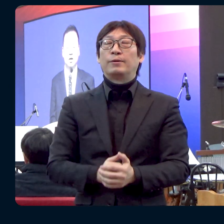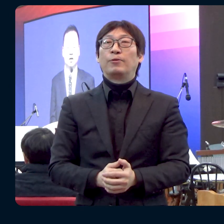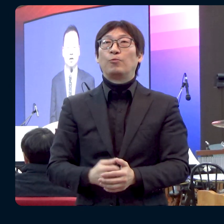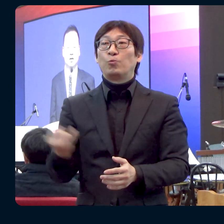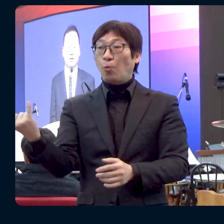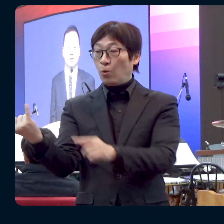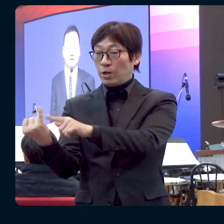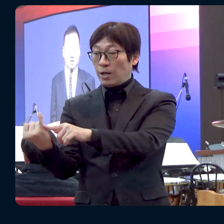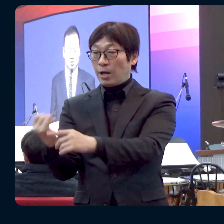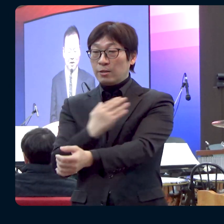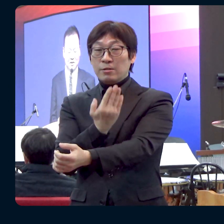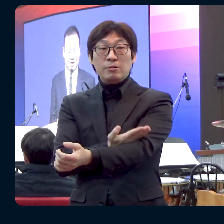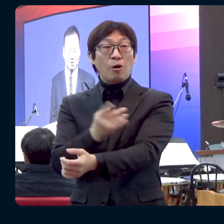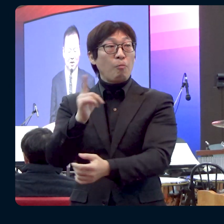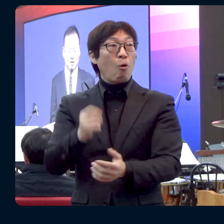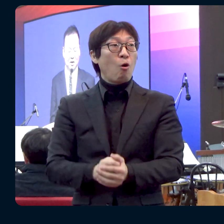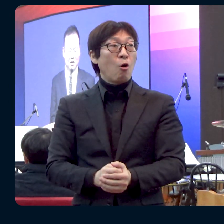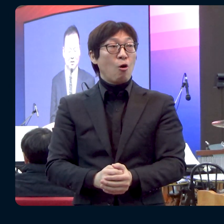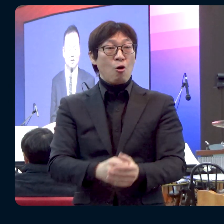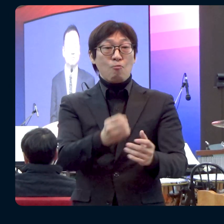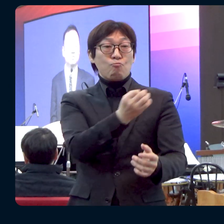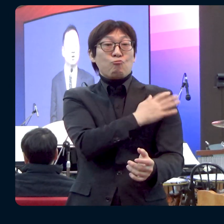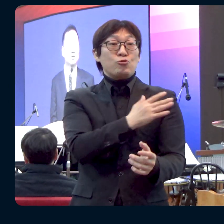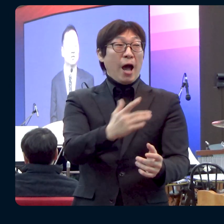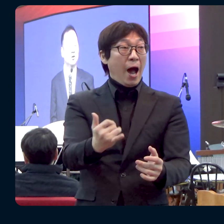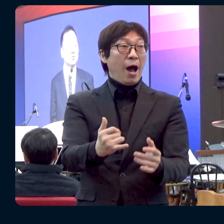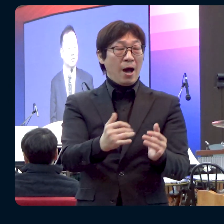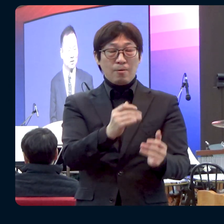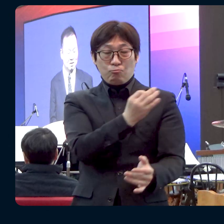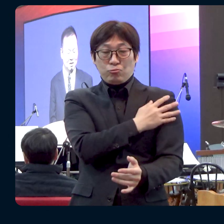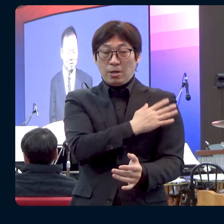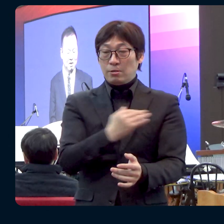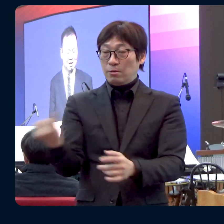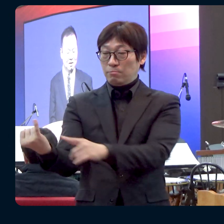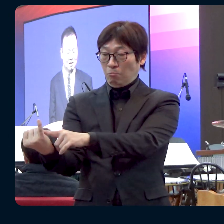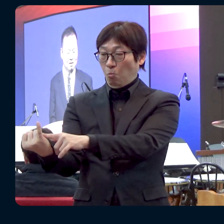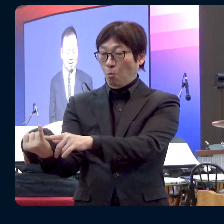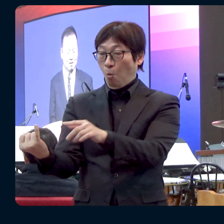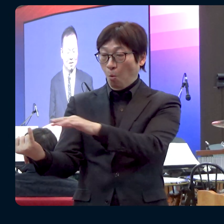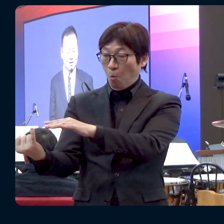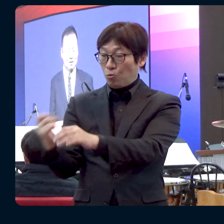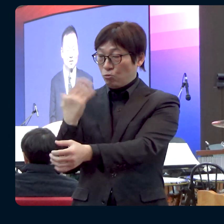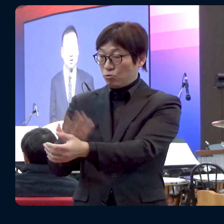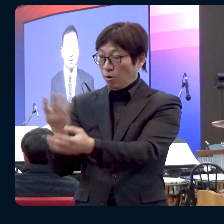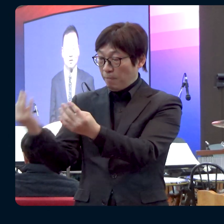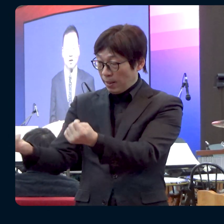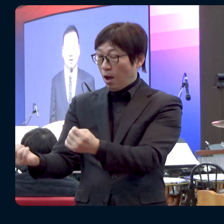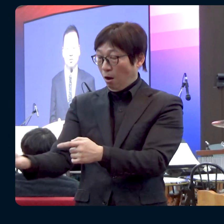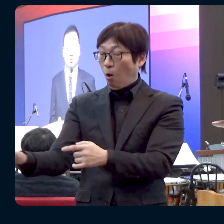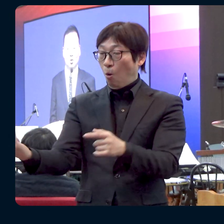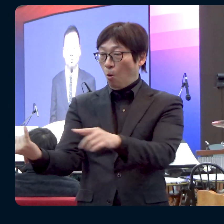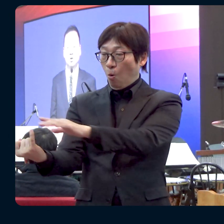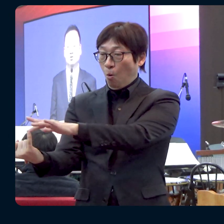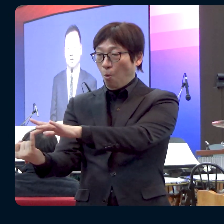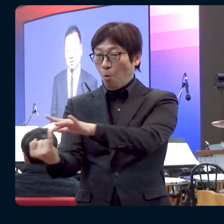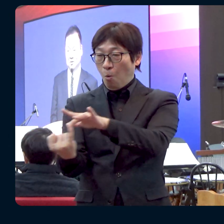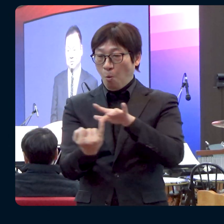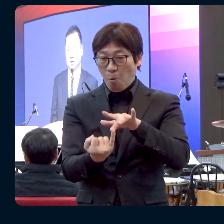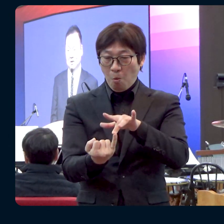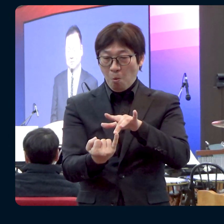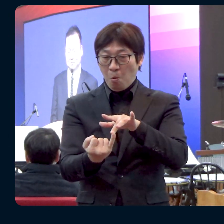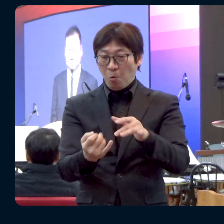능력 때문에 그 지역의 재력가들에게 특별 채용을 받은 사람입니다. 재력가들의